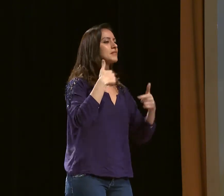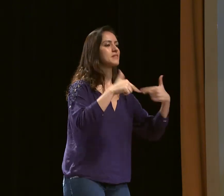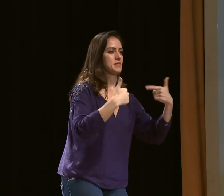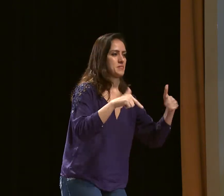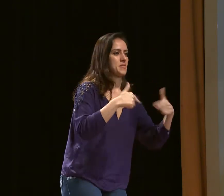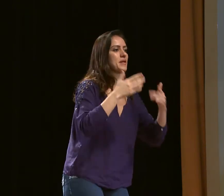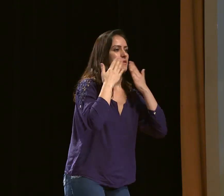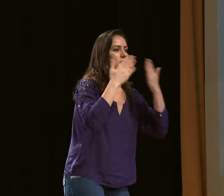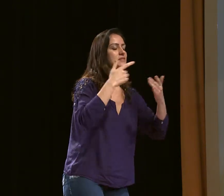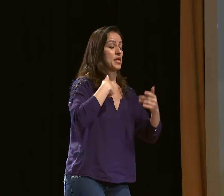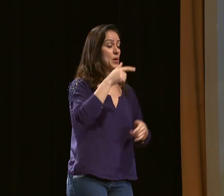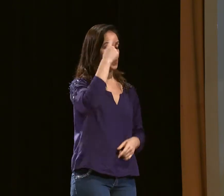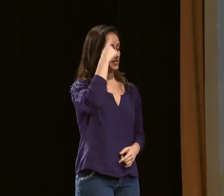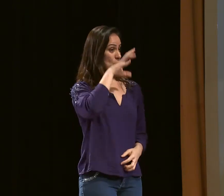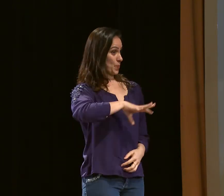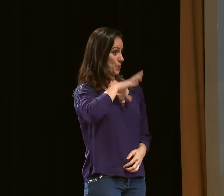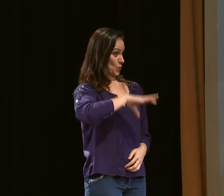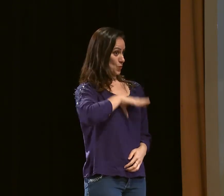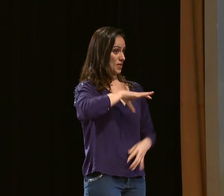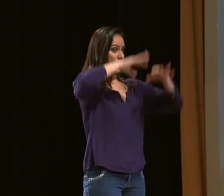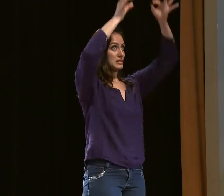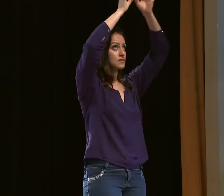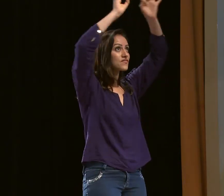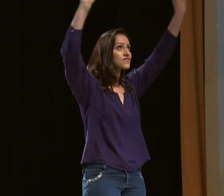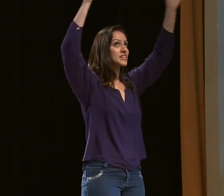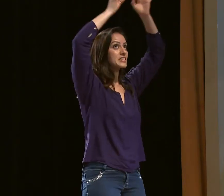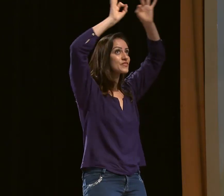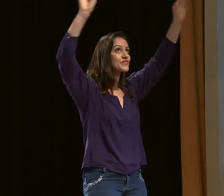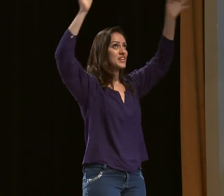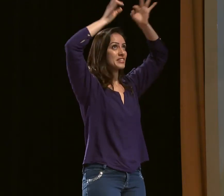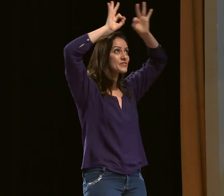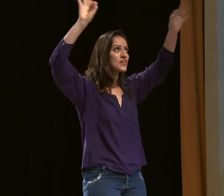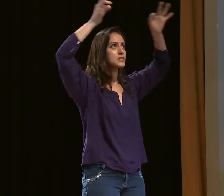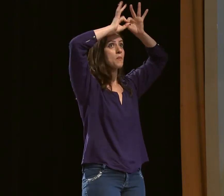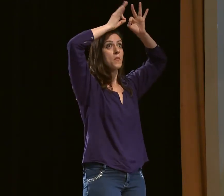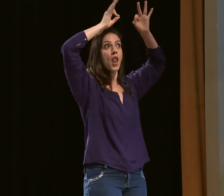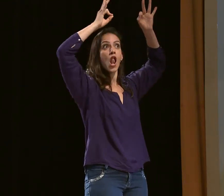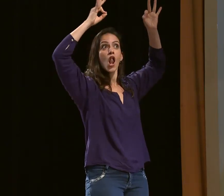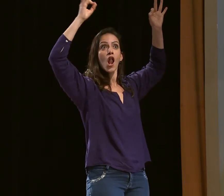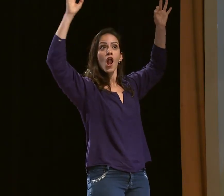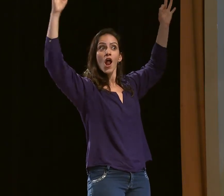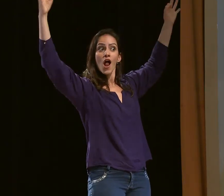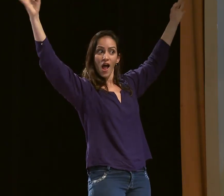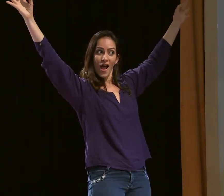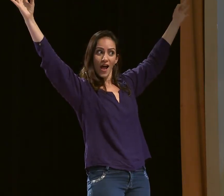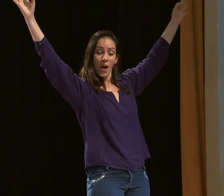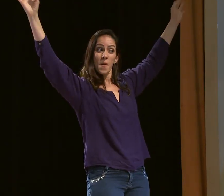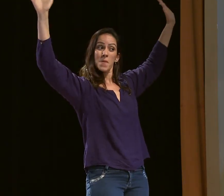pensava... no trabalho, numa apresentação de trabalho, né, fazia as frases, a gente pensava em português, as frases longas em